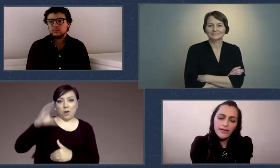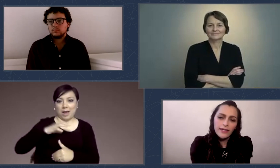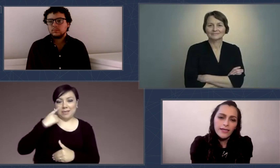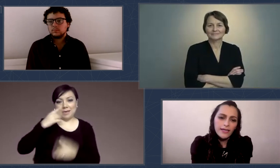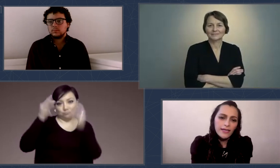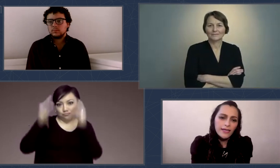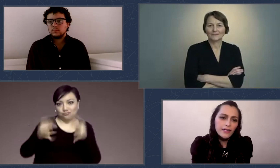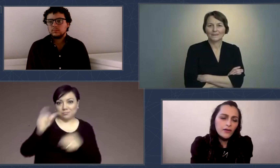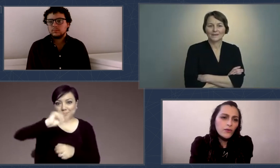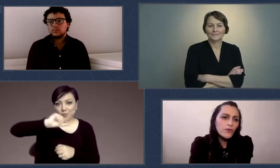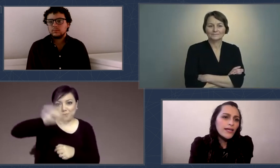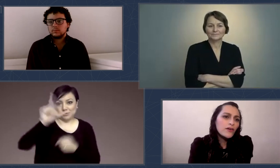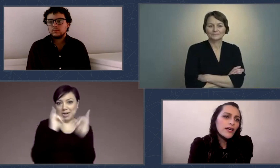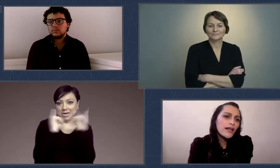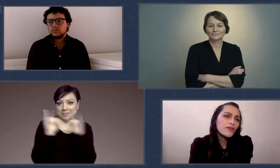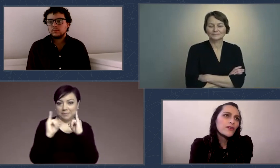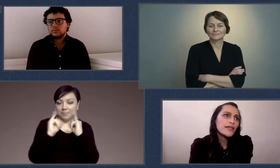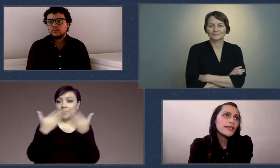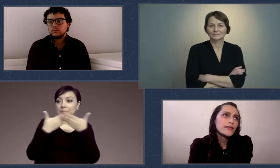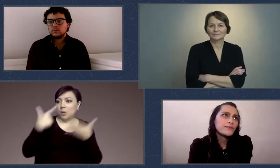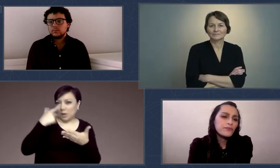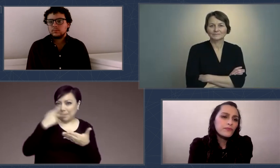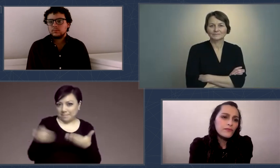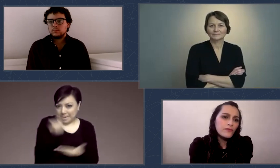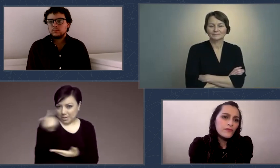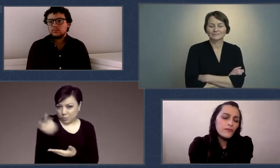pregunta. ¿Cómo han logrado